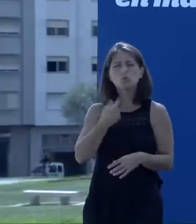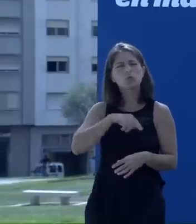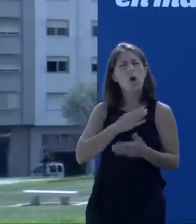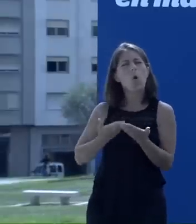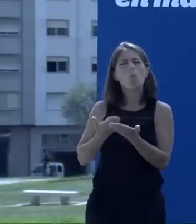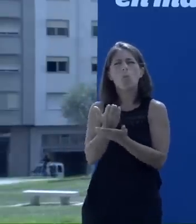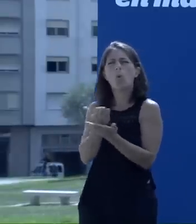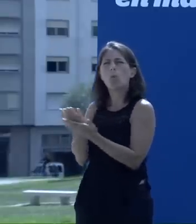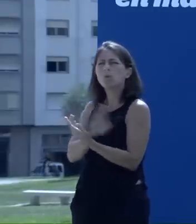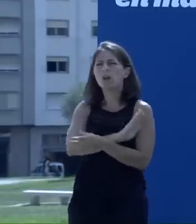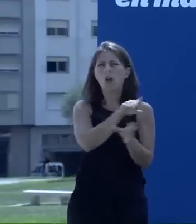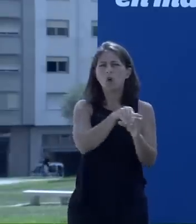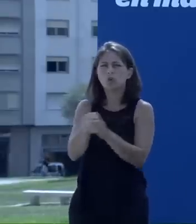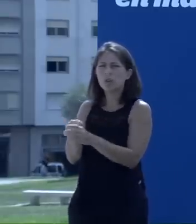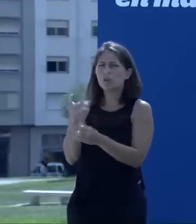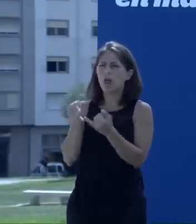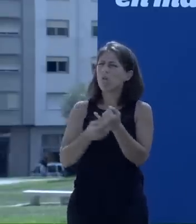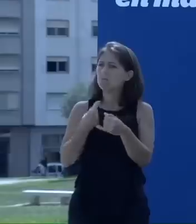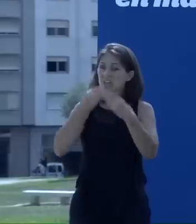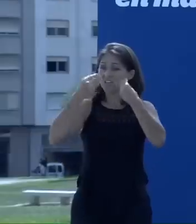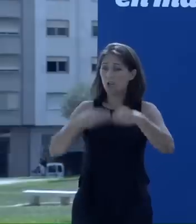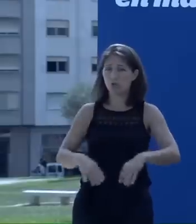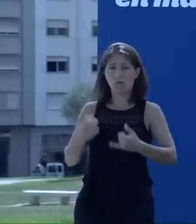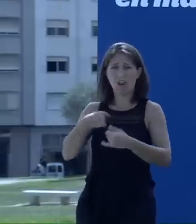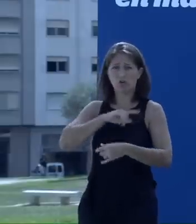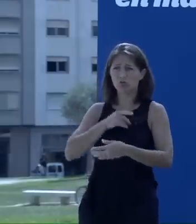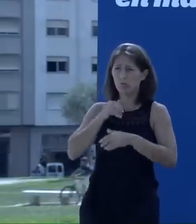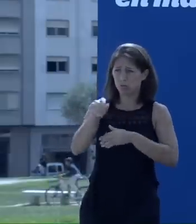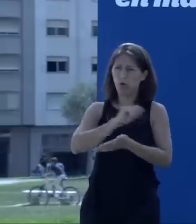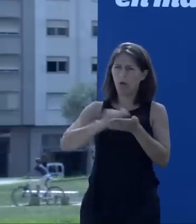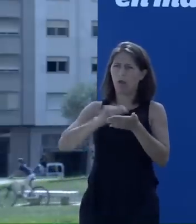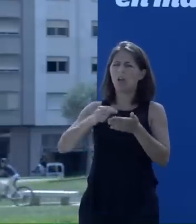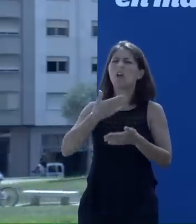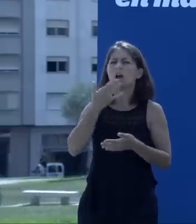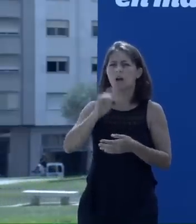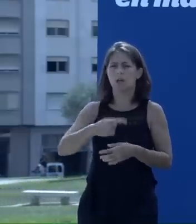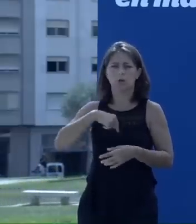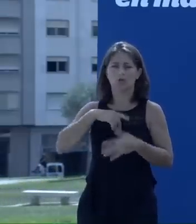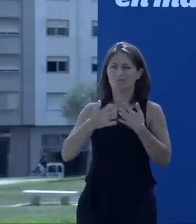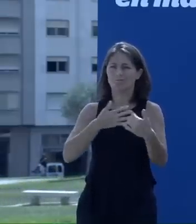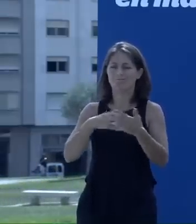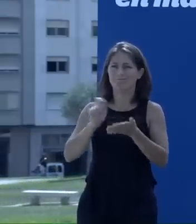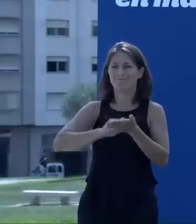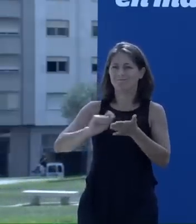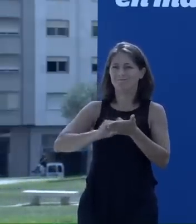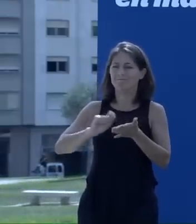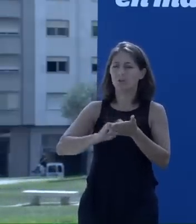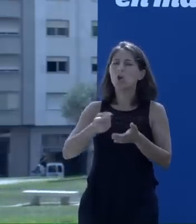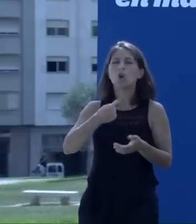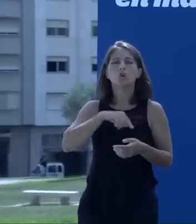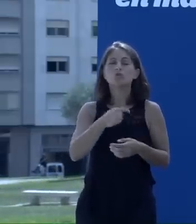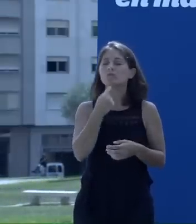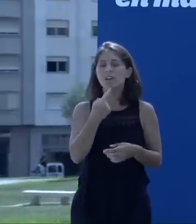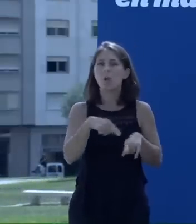propostas, porque se de historia se trata, a nosa historia vamos a escribila nós. Din de nós os estómagos agradecidos do